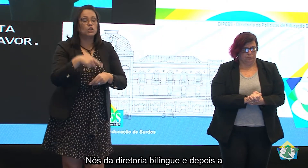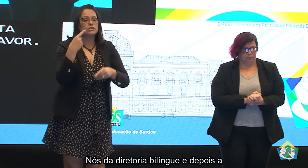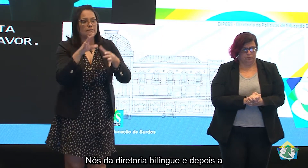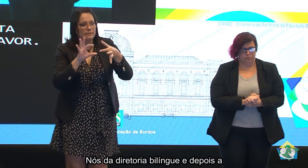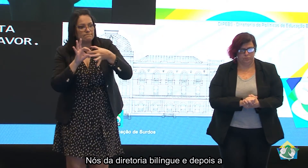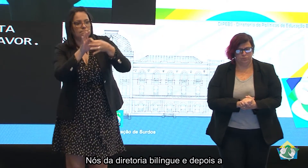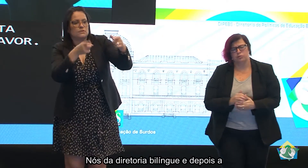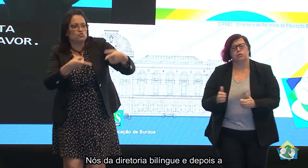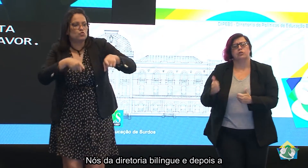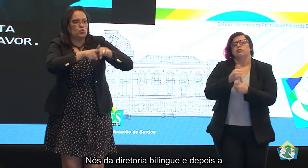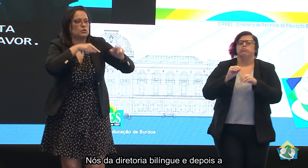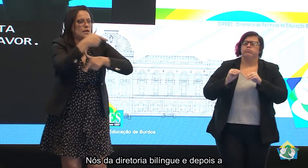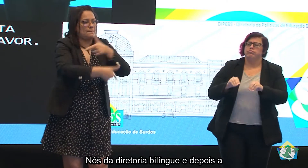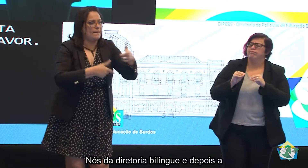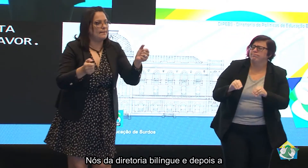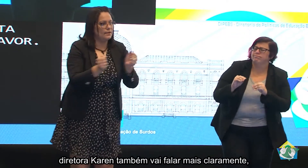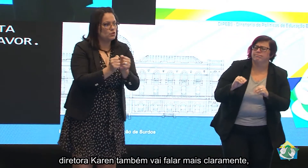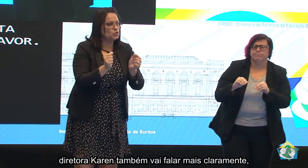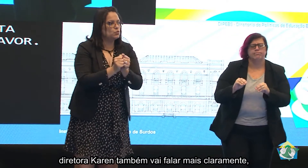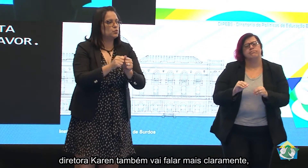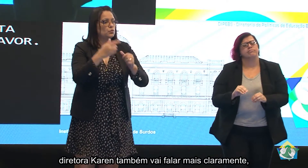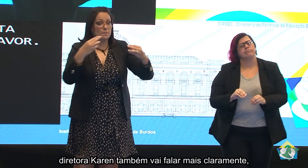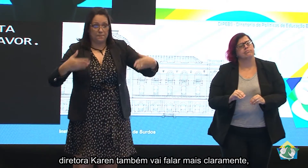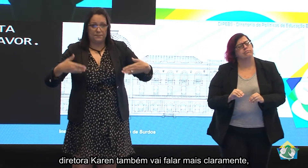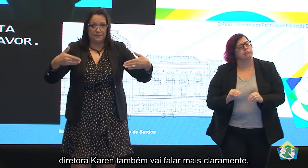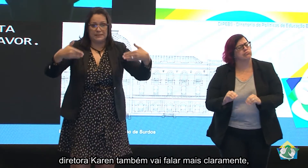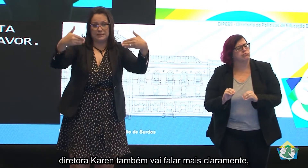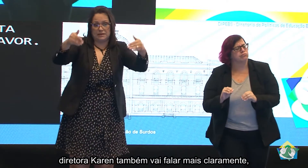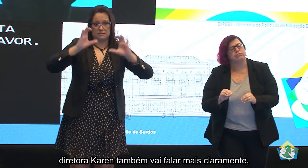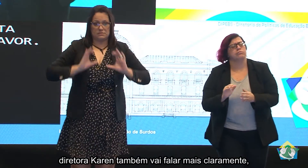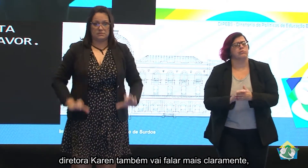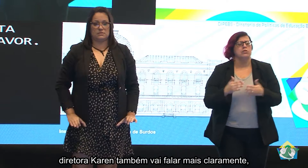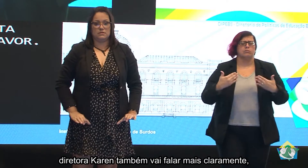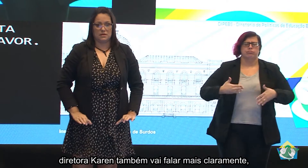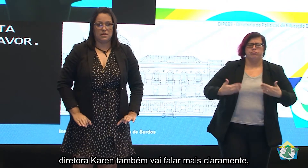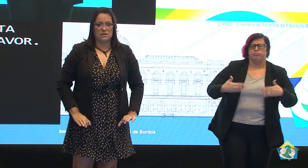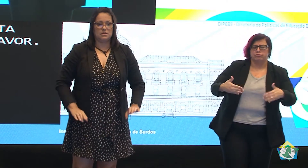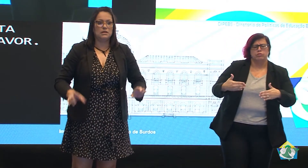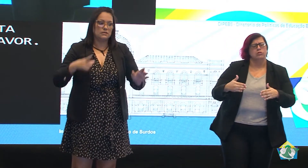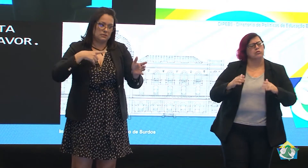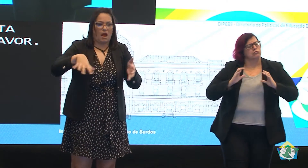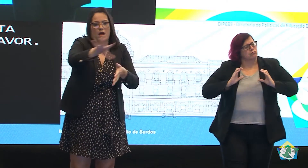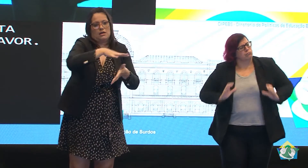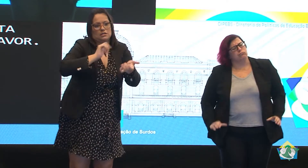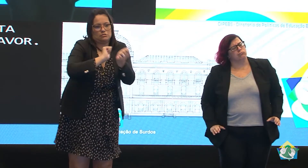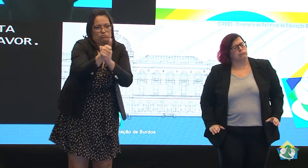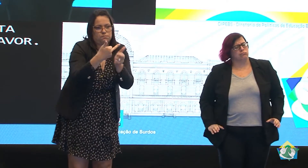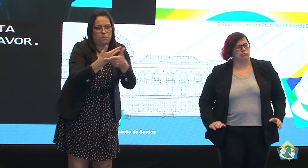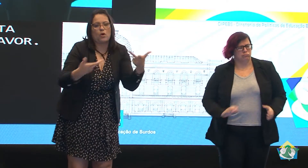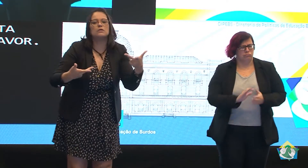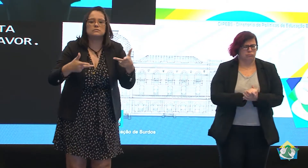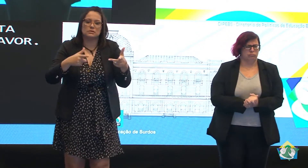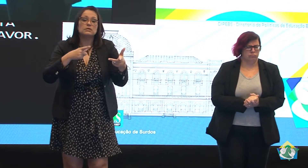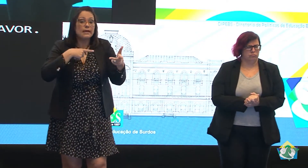Nós da diretoria bilíngue, e depois a diretora Karen poderá falar mais claramente,